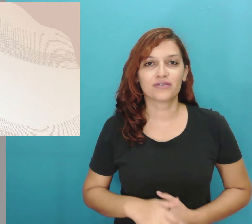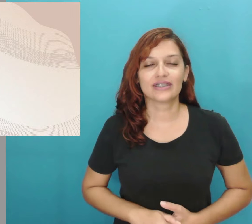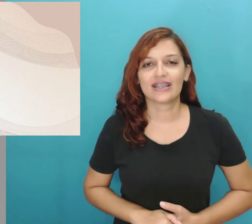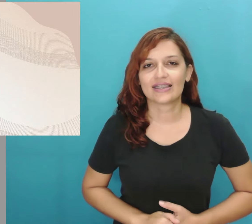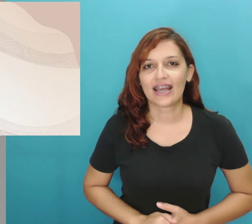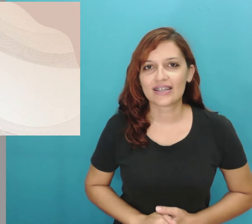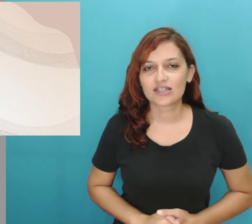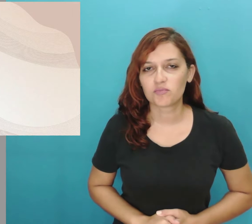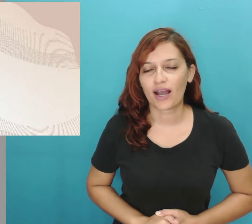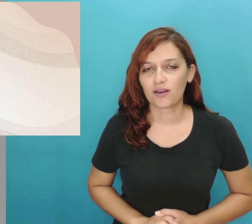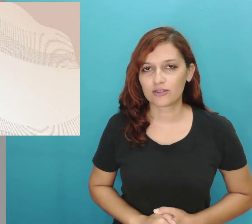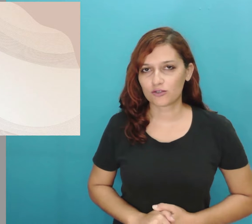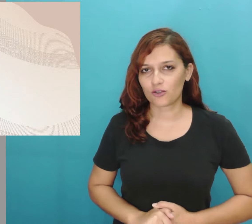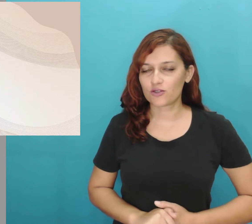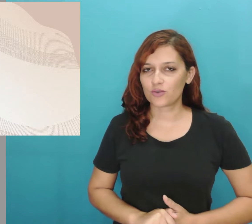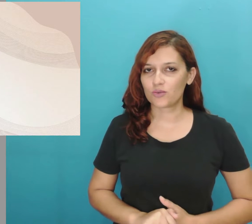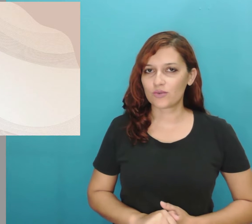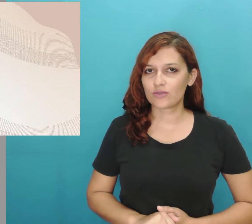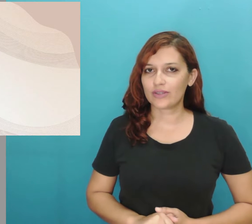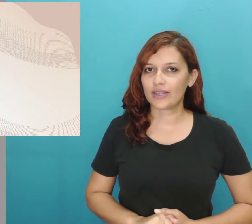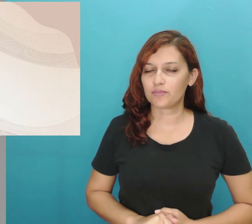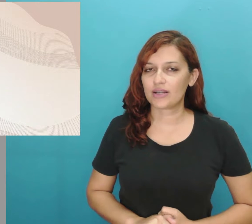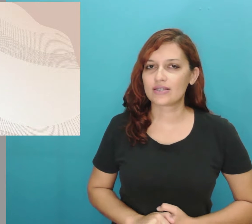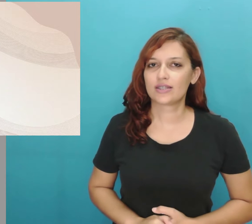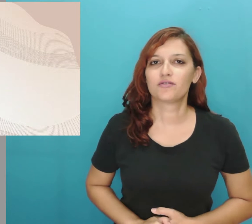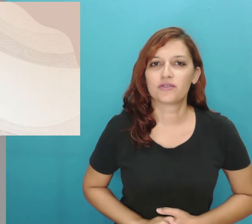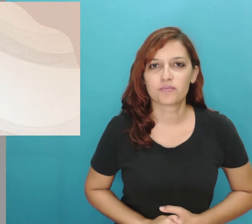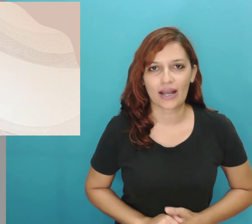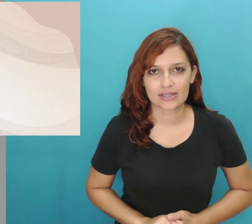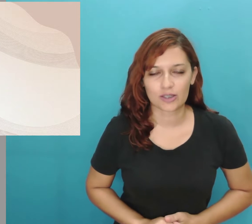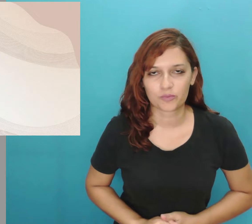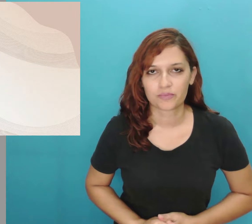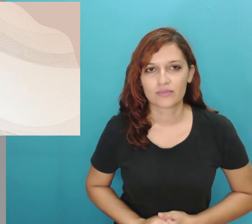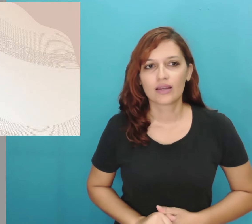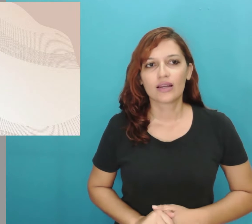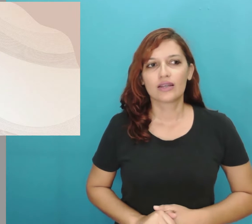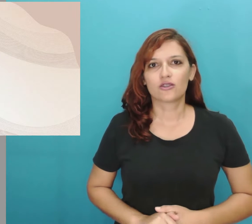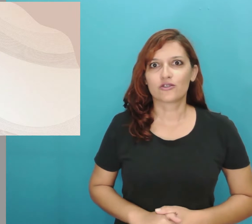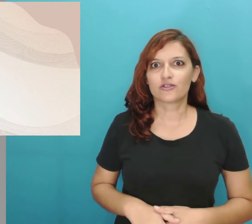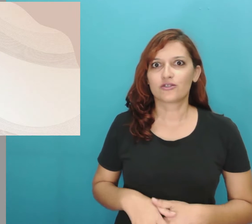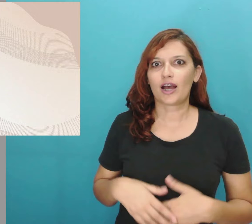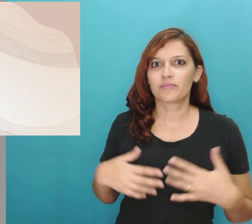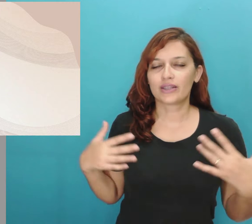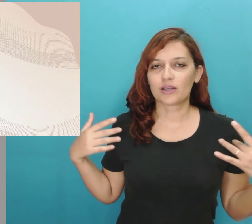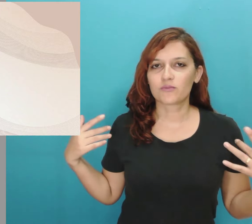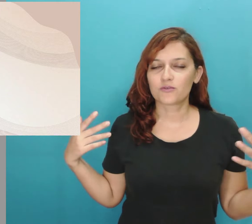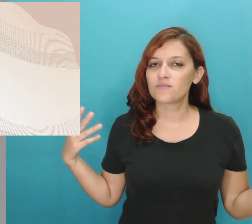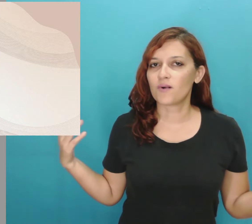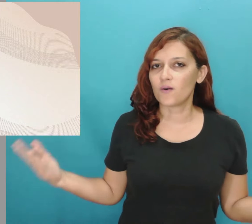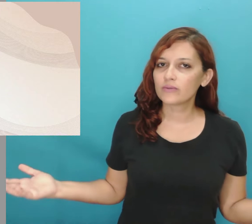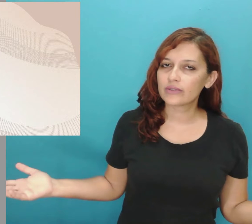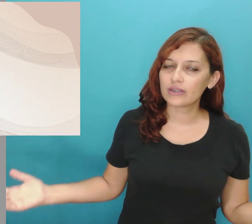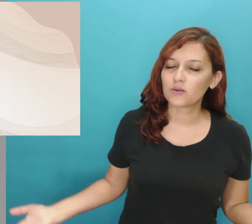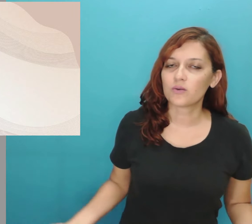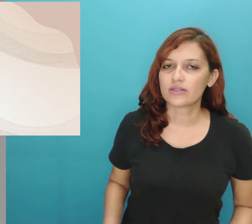Bem-vinda à 10ª aula do nosso curso de Libras nível básico. Nós já aprendemos um monte de coisa, né?